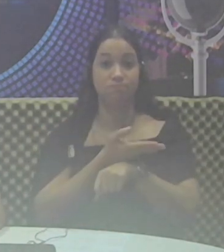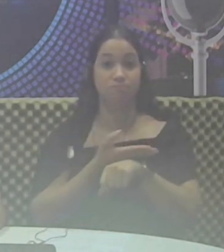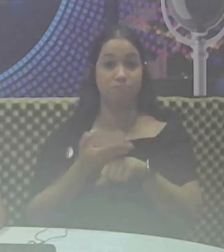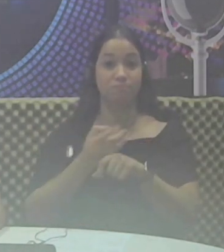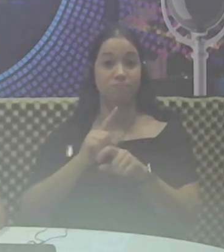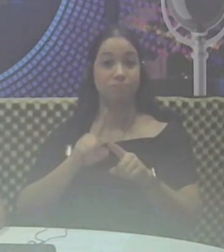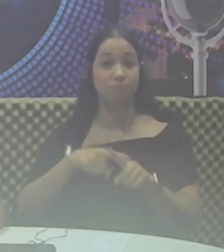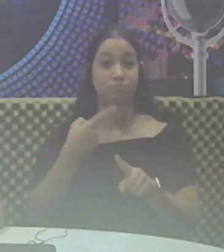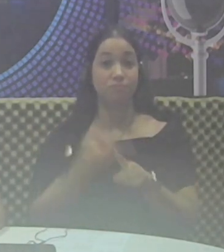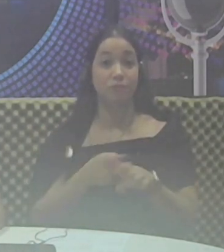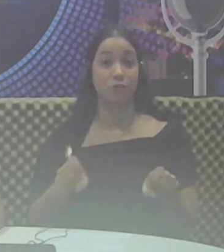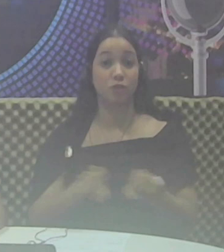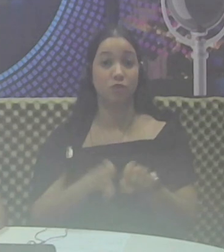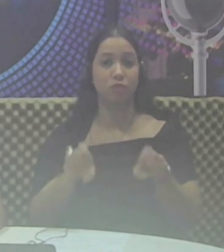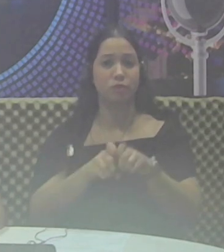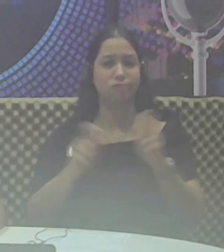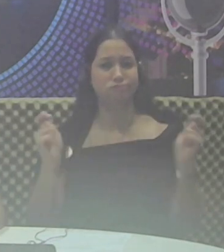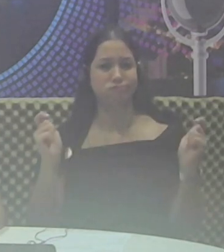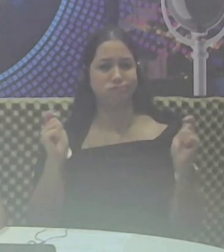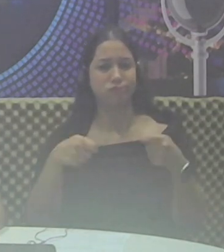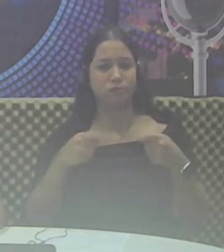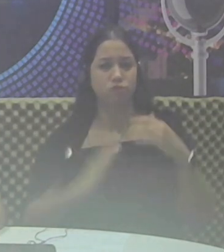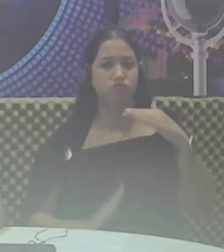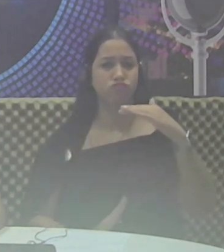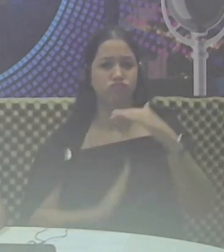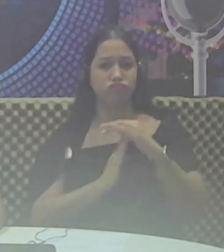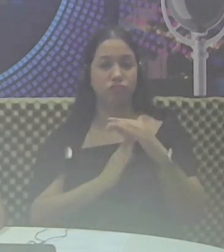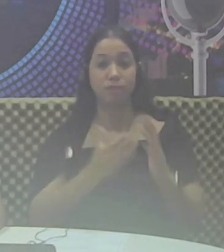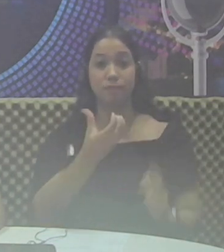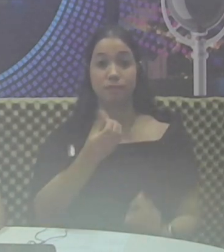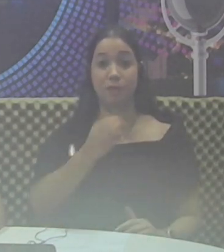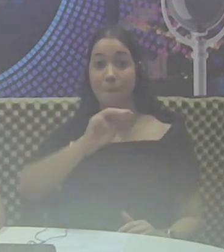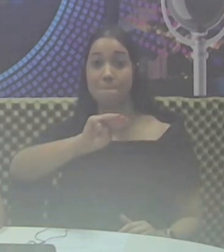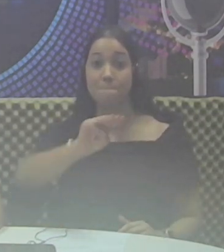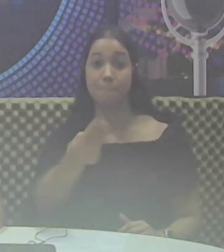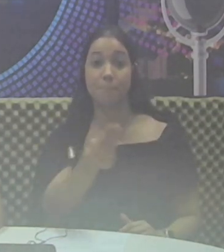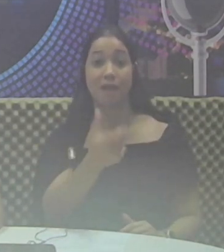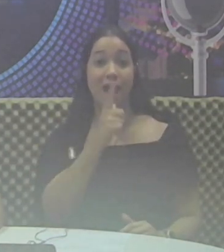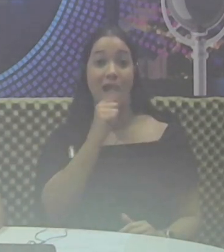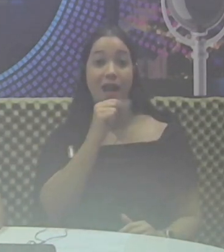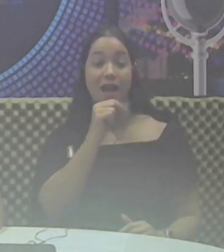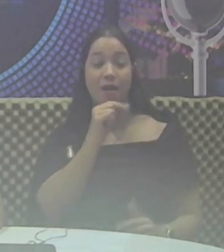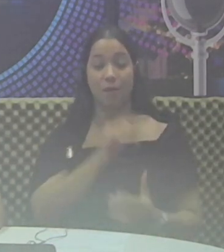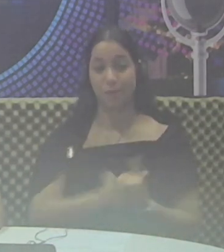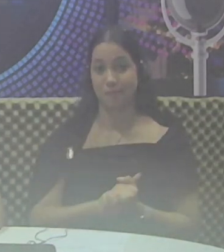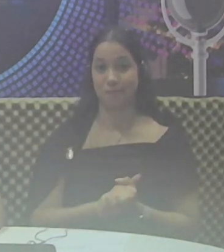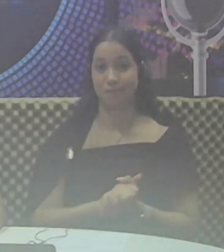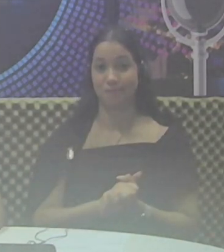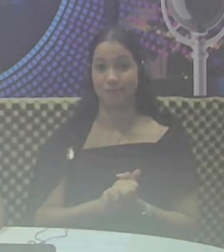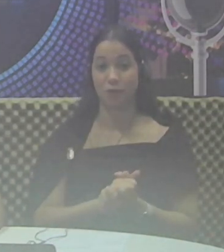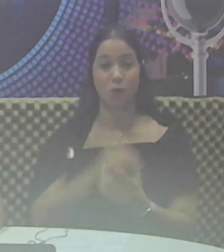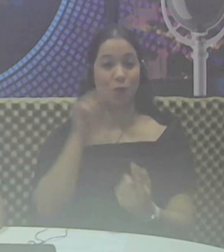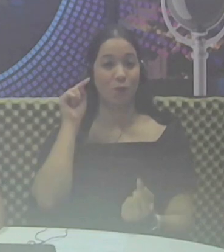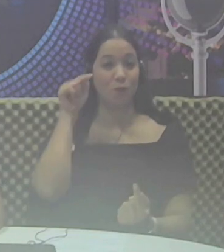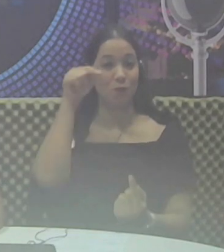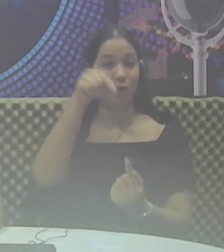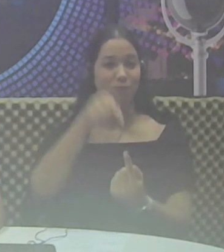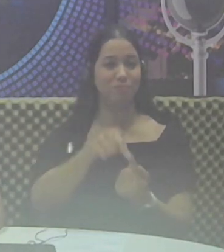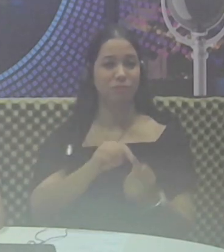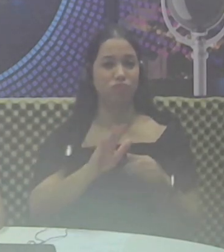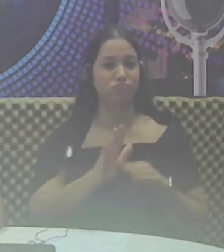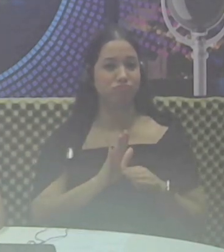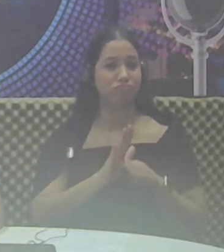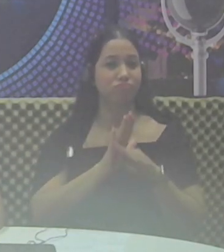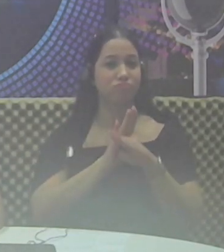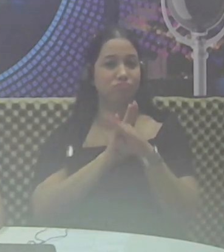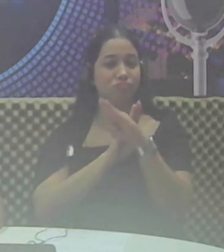atual estrutura um potencial de armazenamento de 6 milhões de litros d'água. O objetivo é atender o crescimento da região